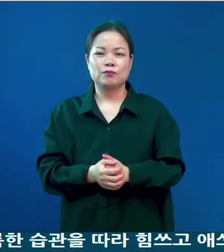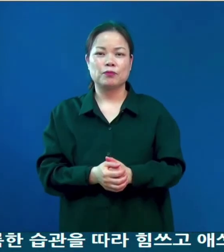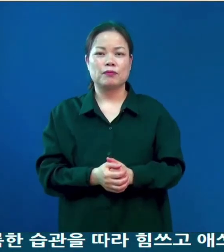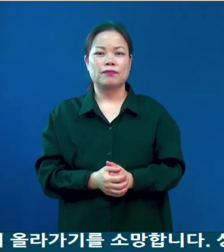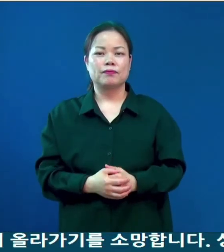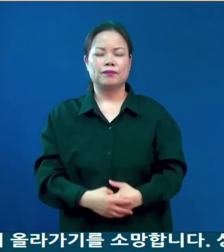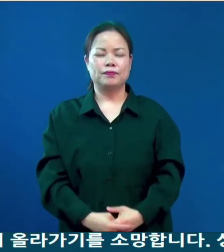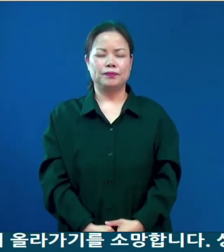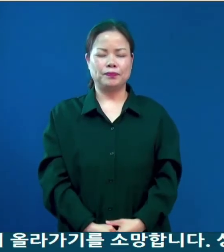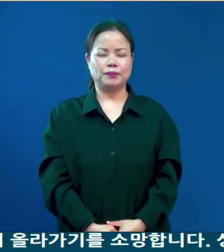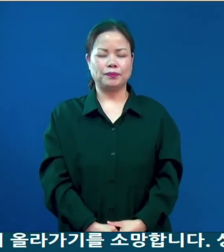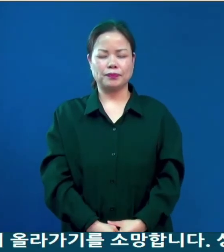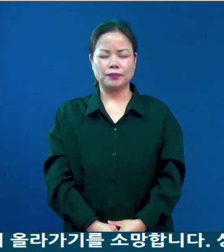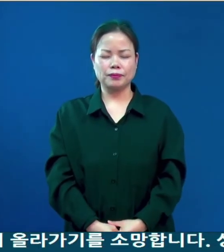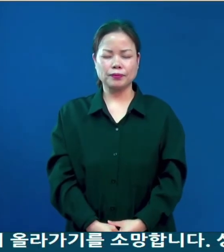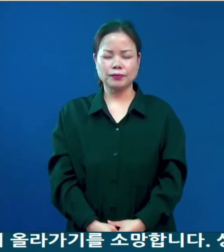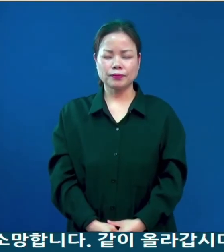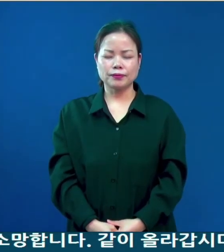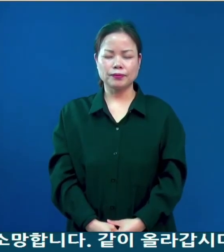기도하겠습니다.